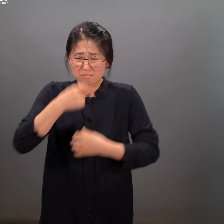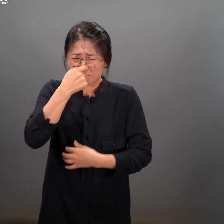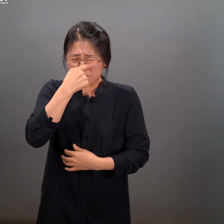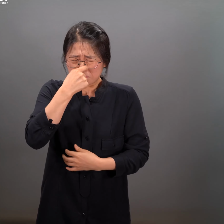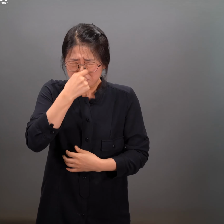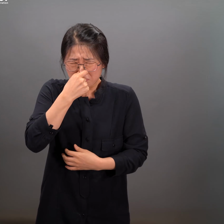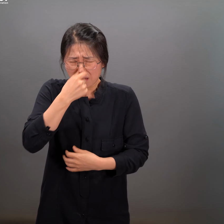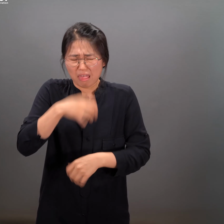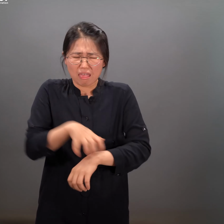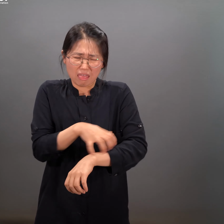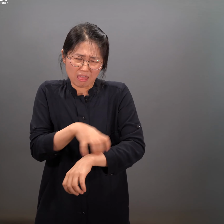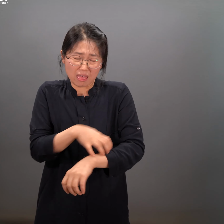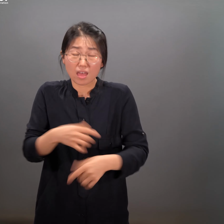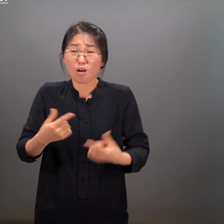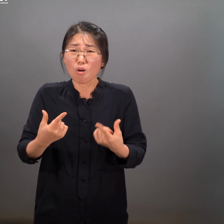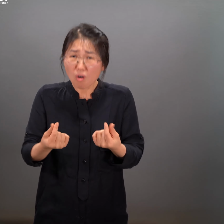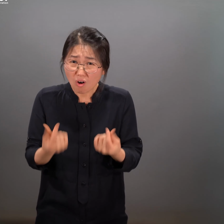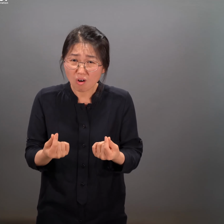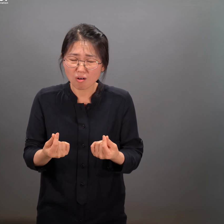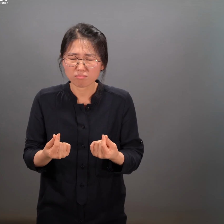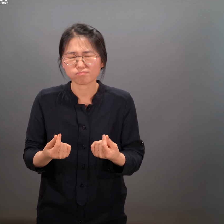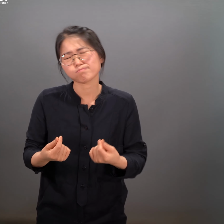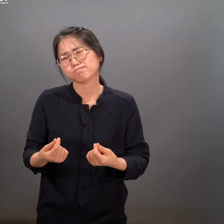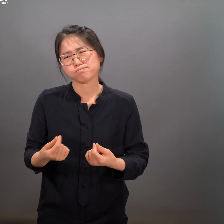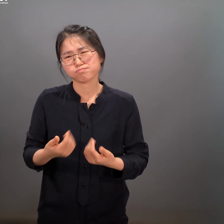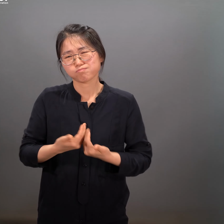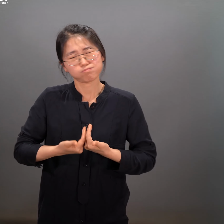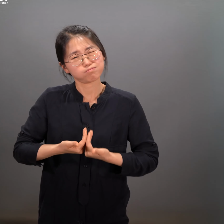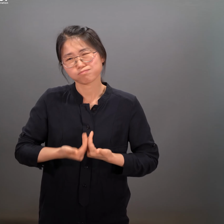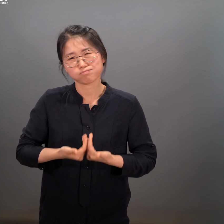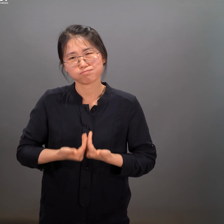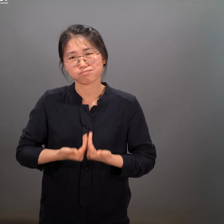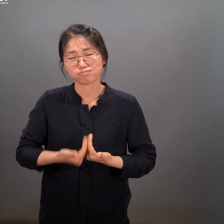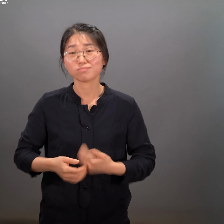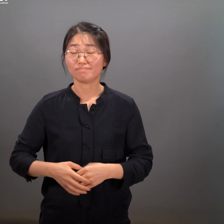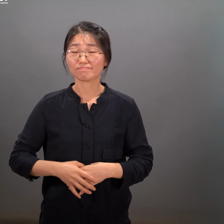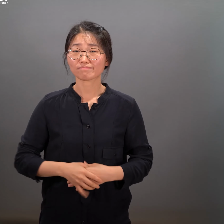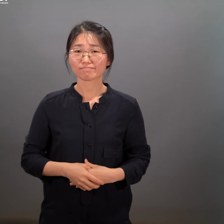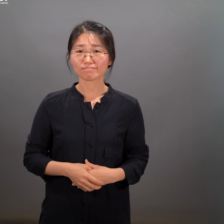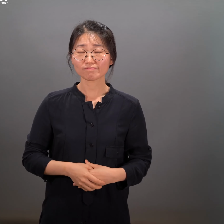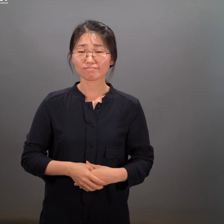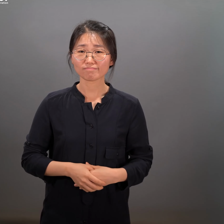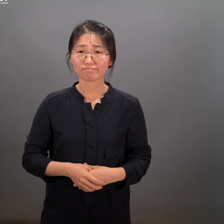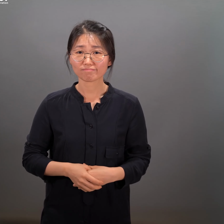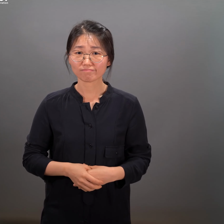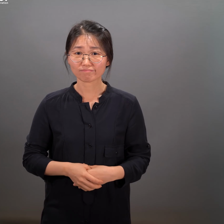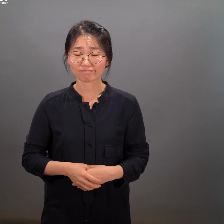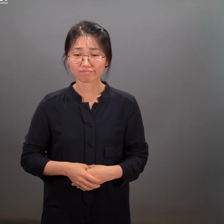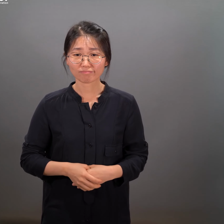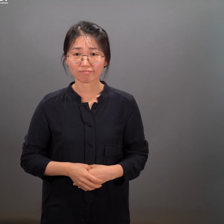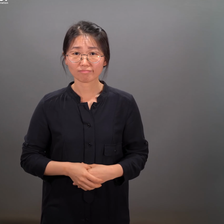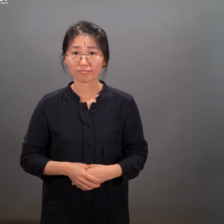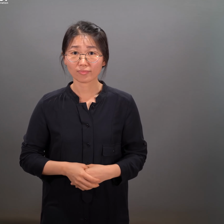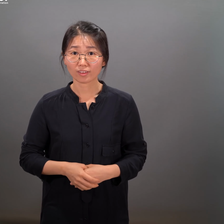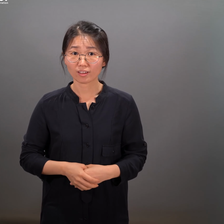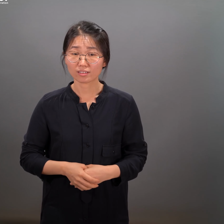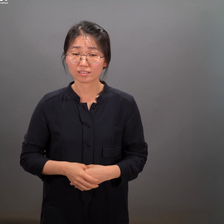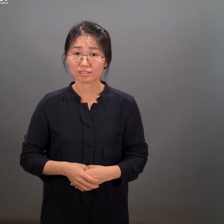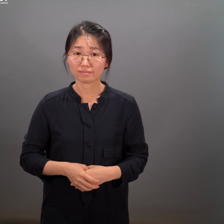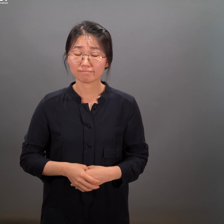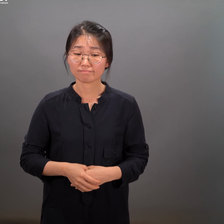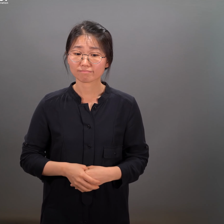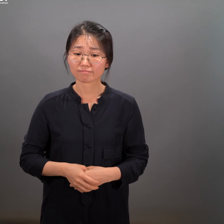것처럼 그리고 그냥 끼워 입은 옷처럼 빌려 입은 옷처럼 어색하고 좀 불편합니다. 그